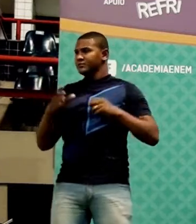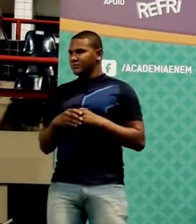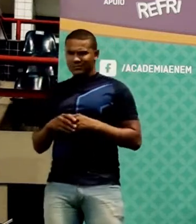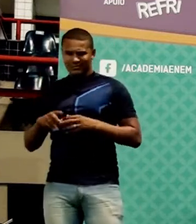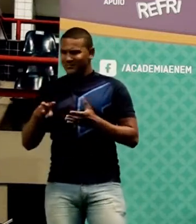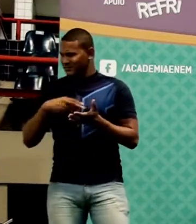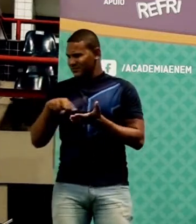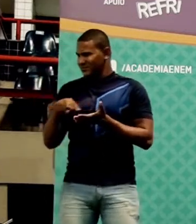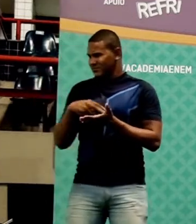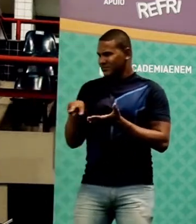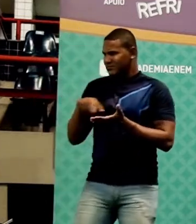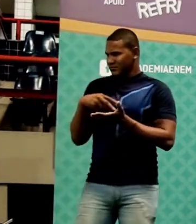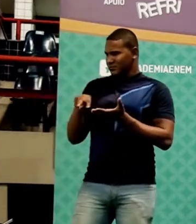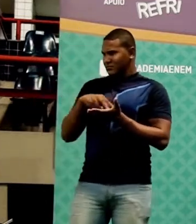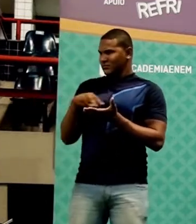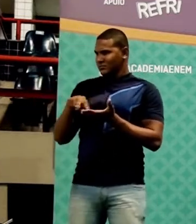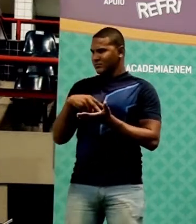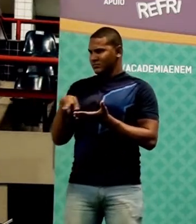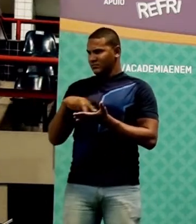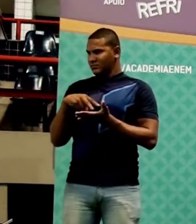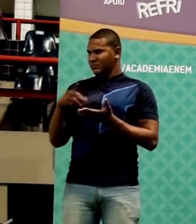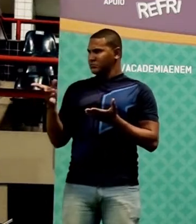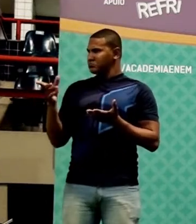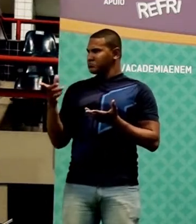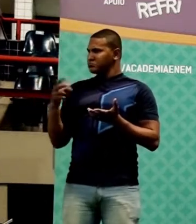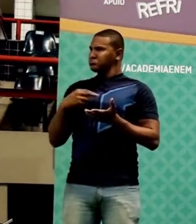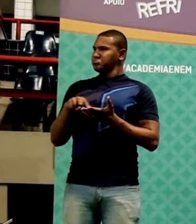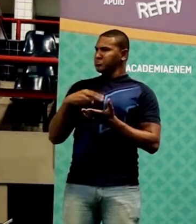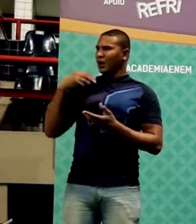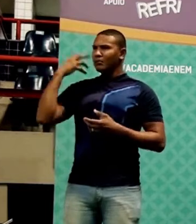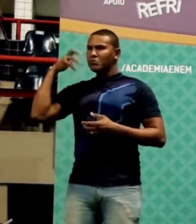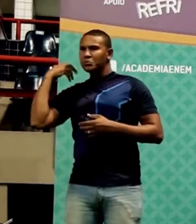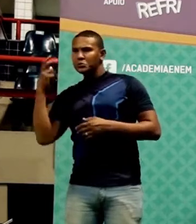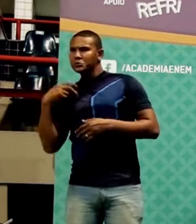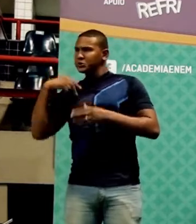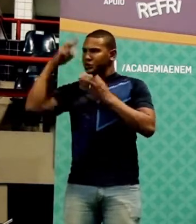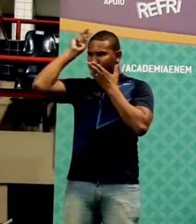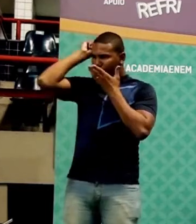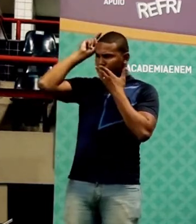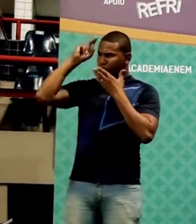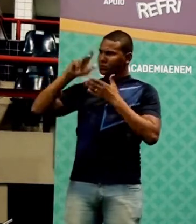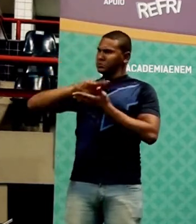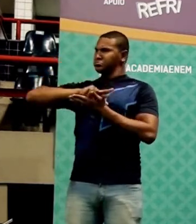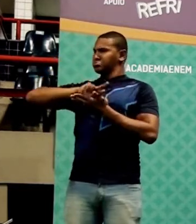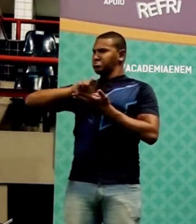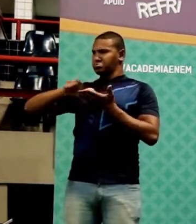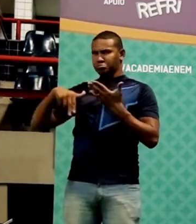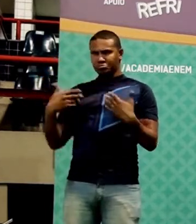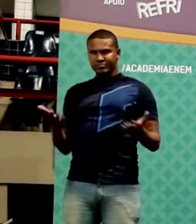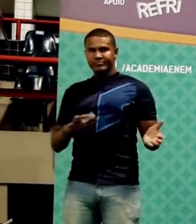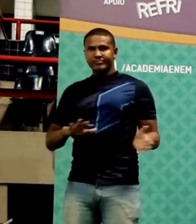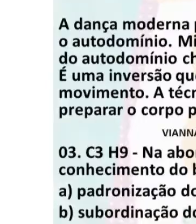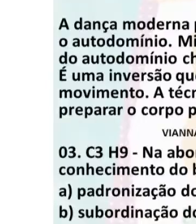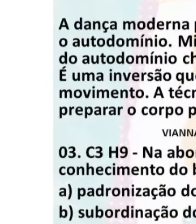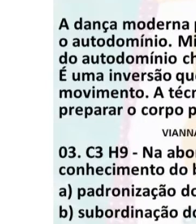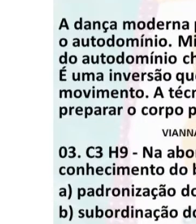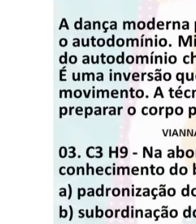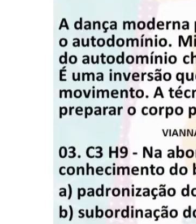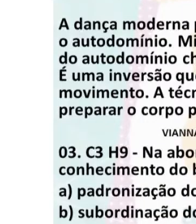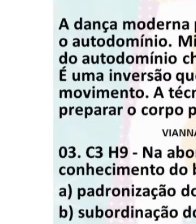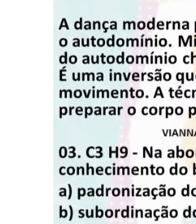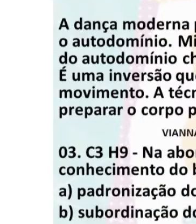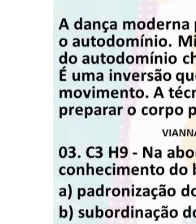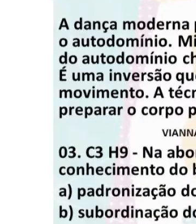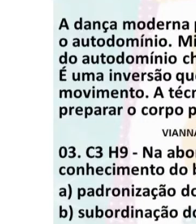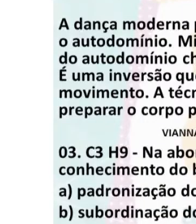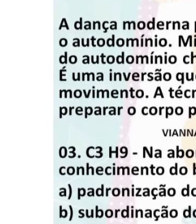estão vendo como é bem eclético, né? Essa questão, né? Que é questão de dança, de música, de tribo indígena. A dança moderna propõe, em primeiro